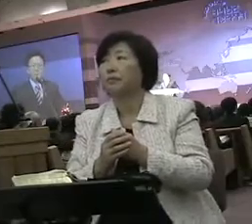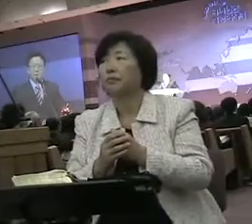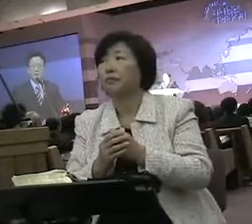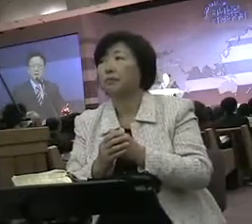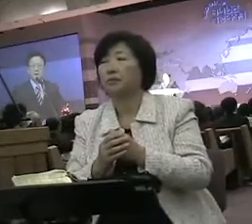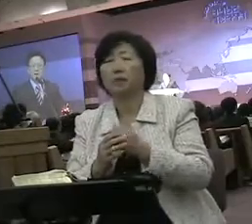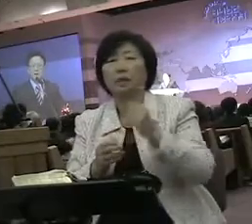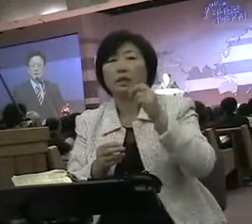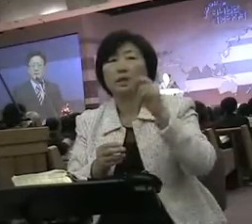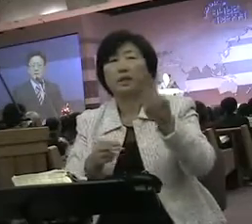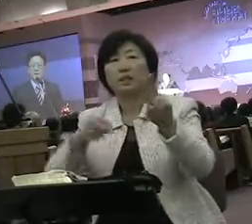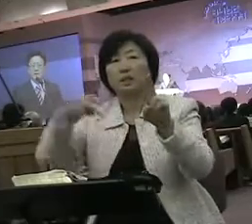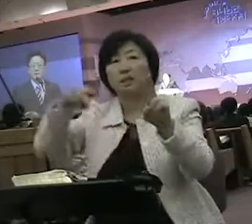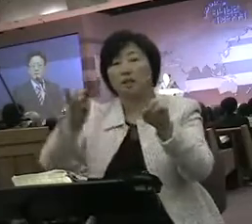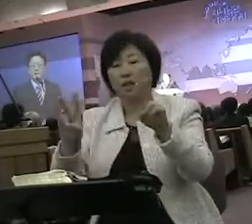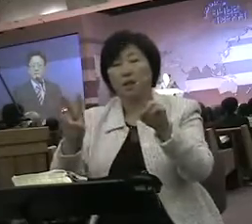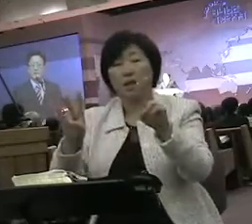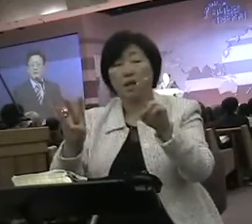이 세대가